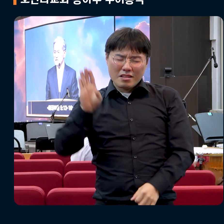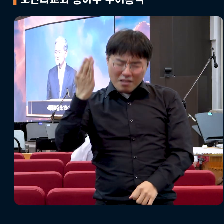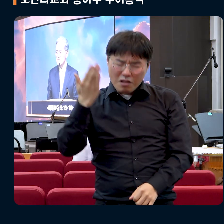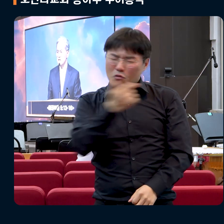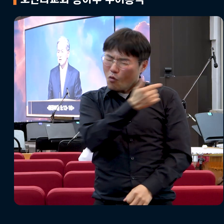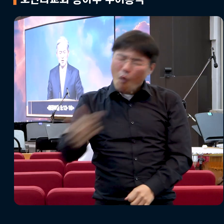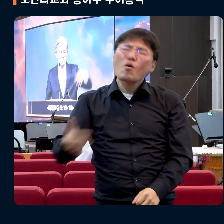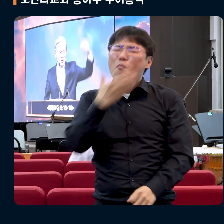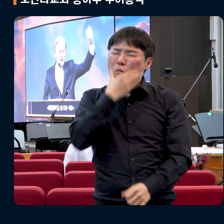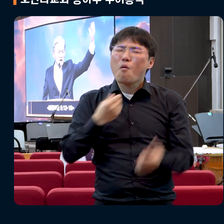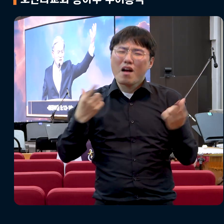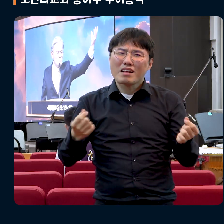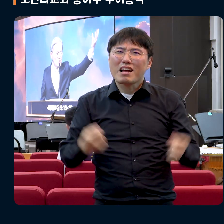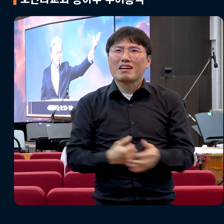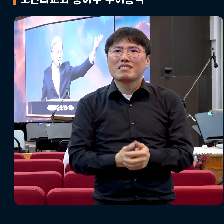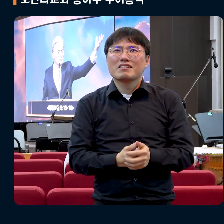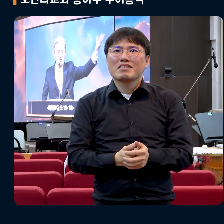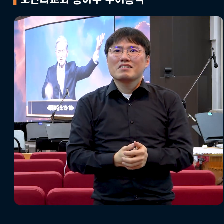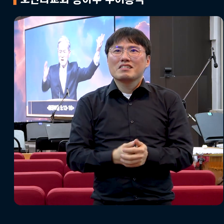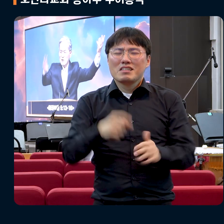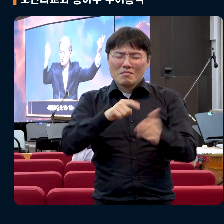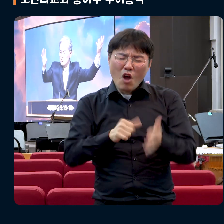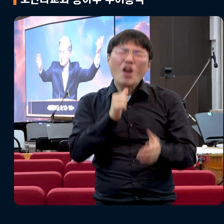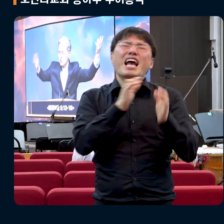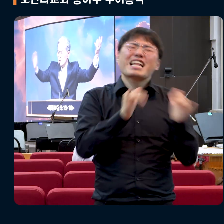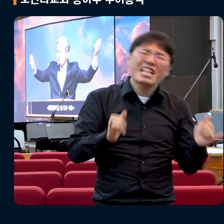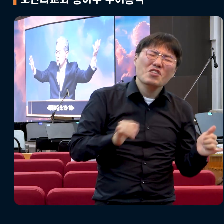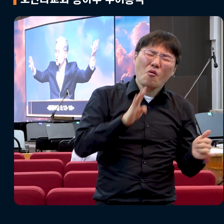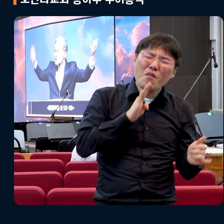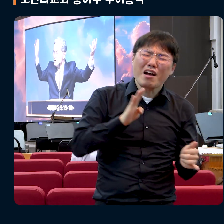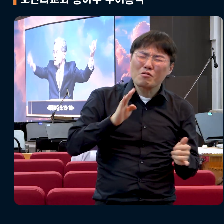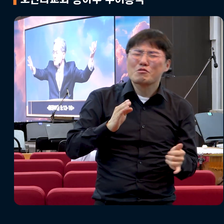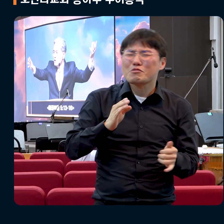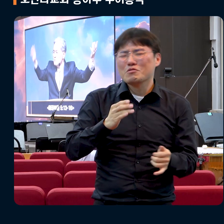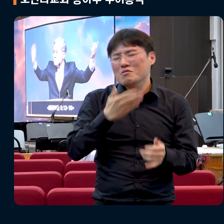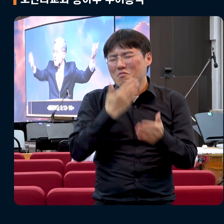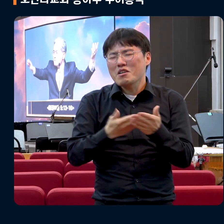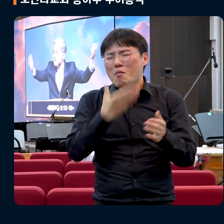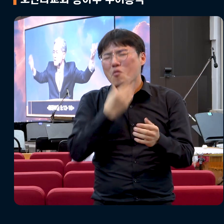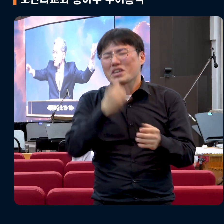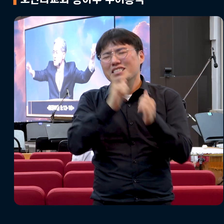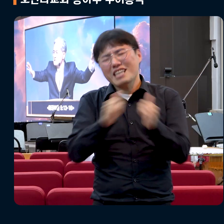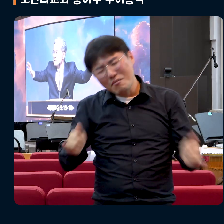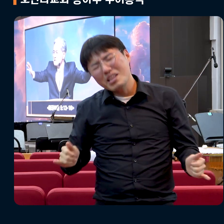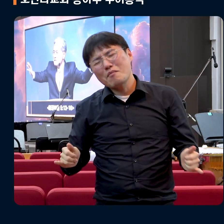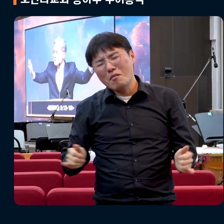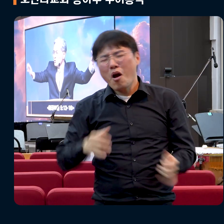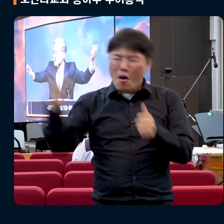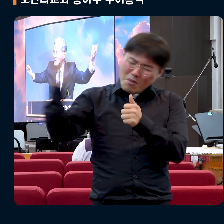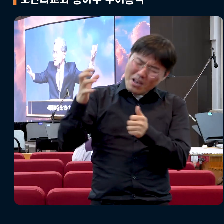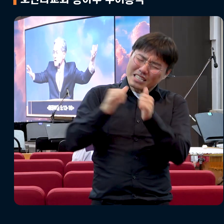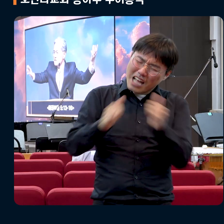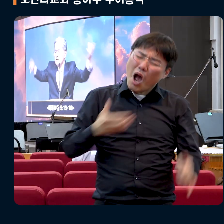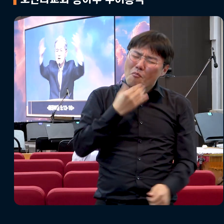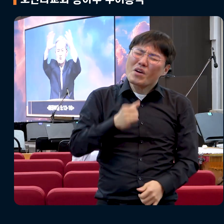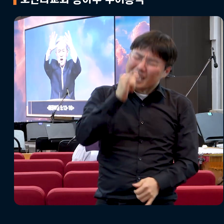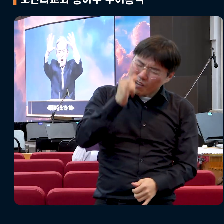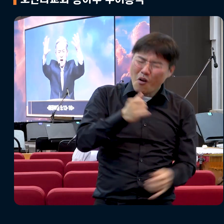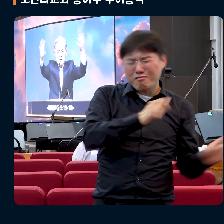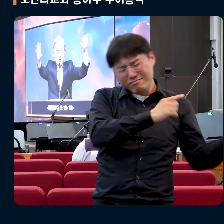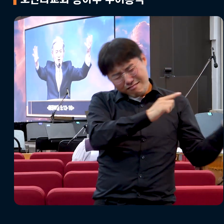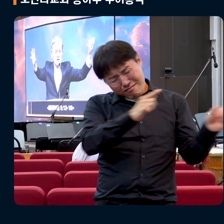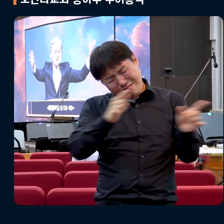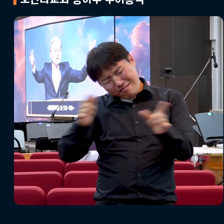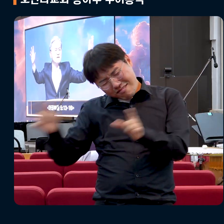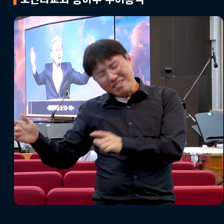얼마나 복인지, 심령이 가난한 자는 복이 있나니부터 시작해가지고 쭉 가서 의를 위하여 핍박받는 복이 있나니까지